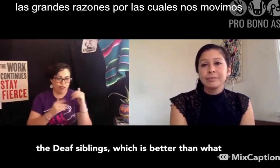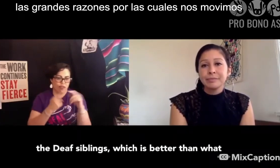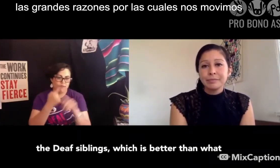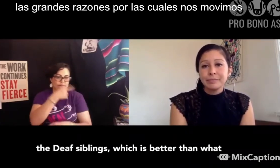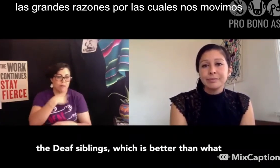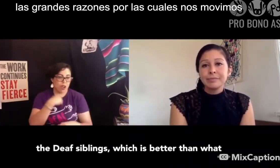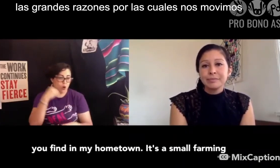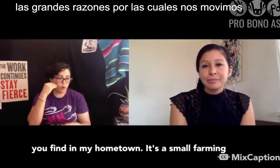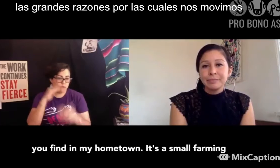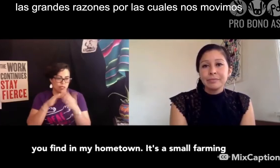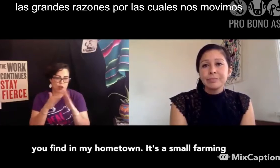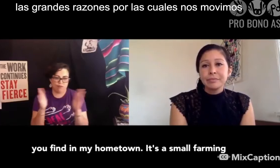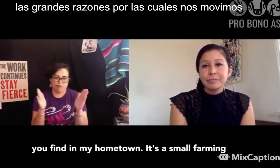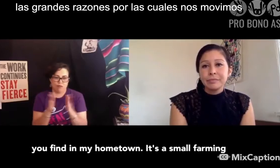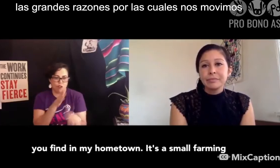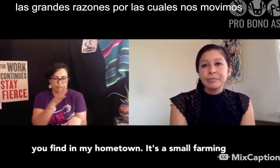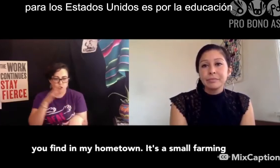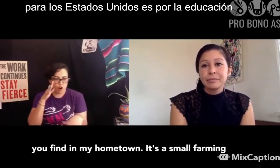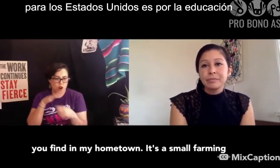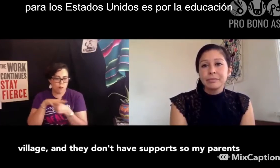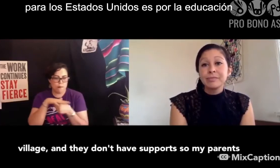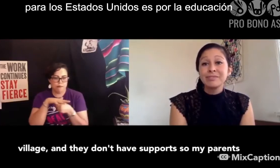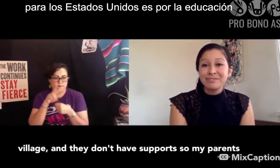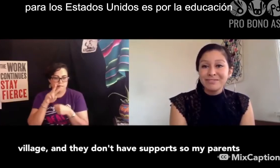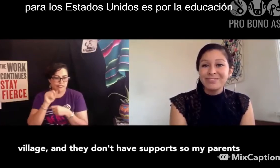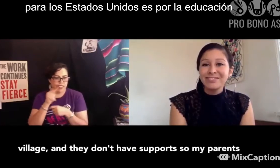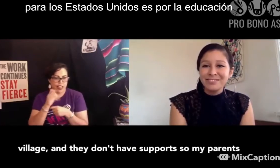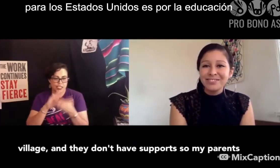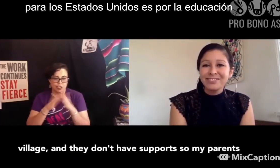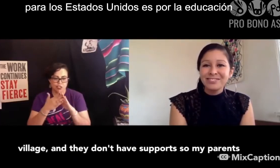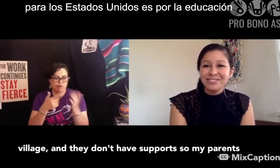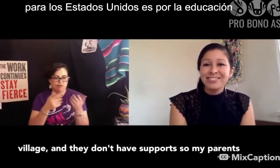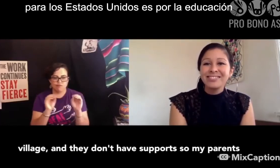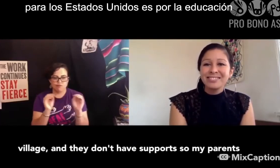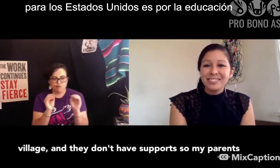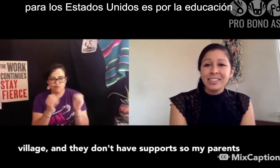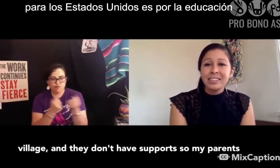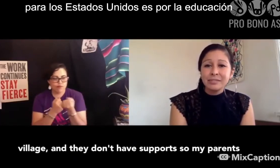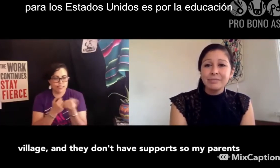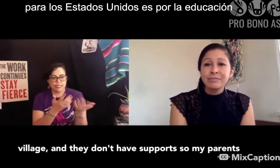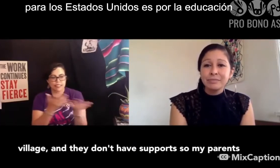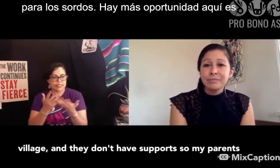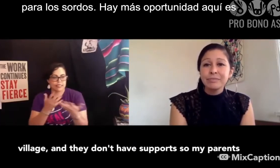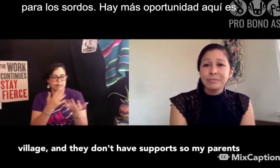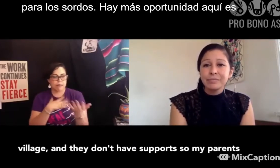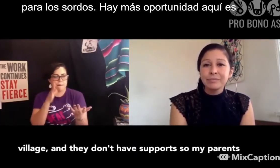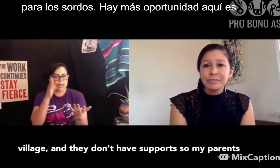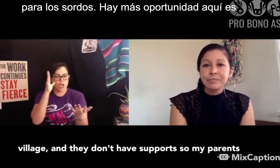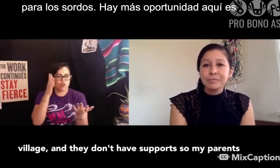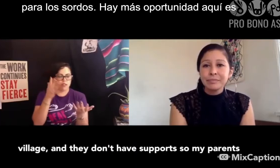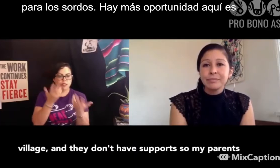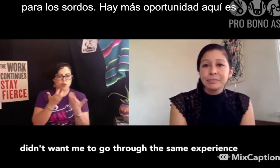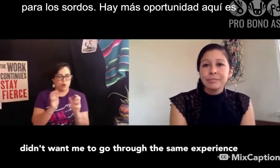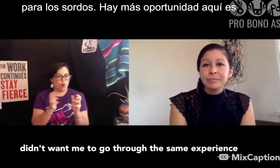de las grandes razones por las cuales nos movimos para los Estados Unidos es por la educación para los